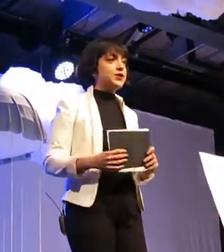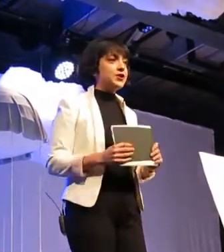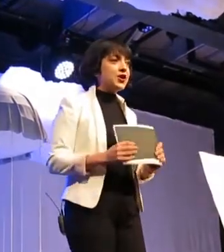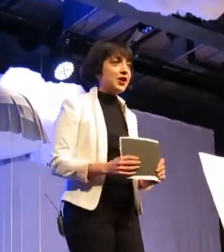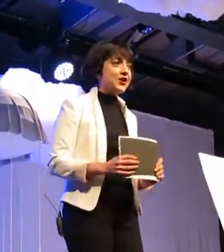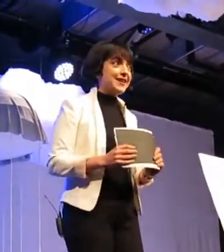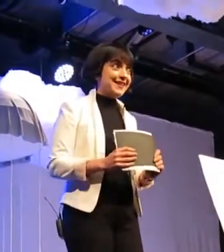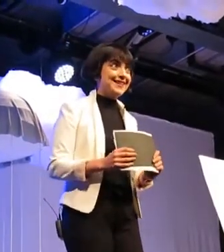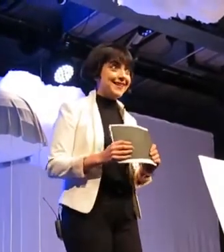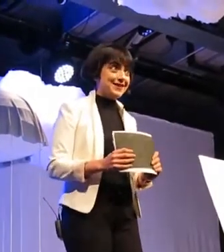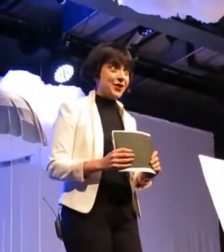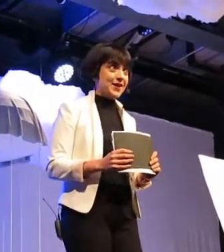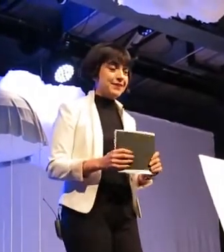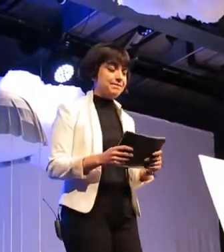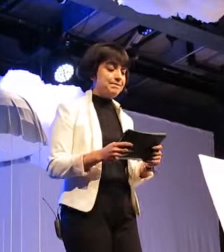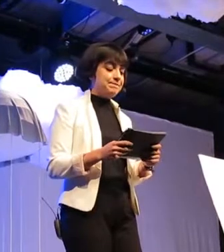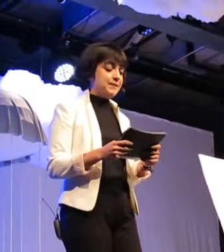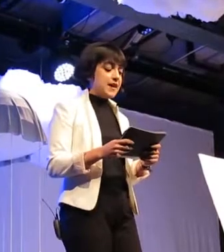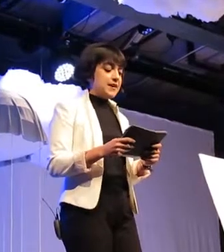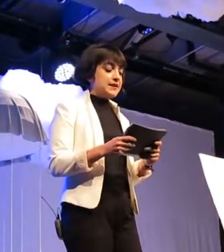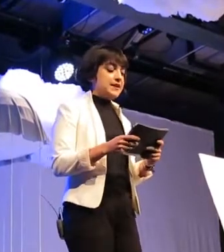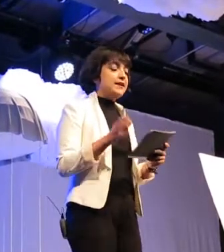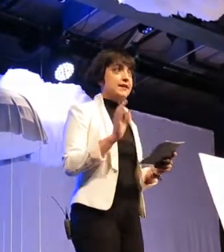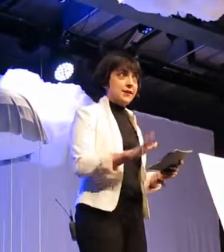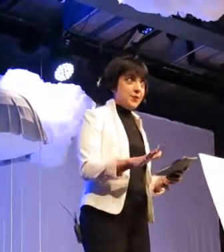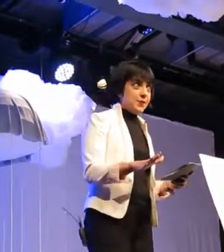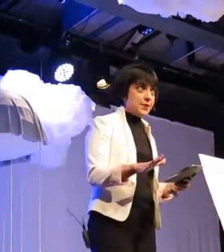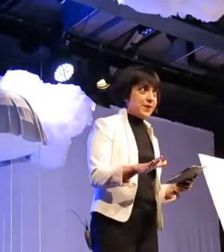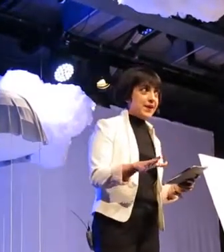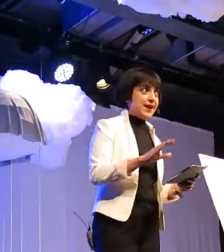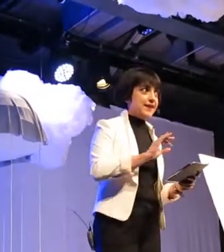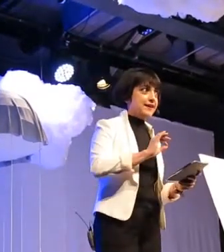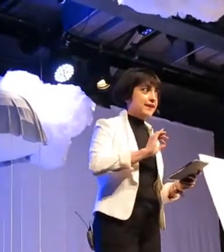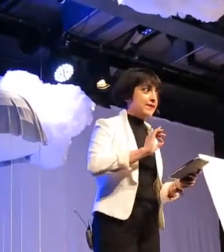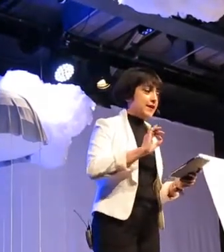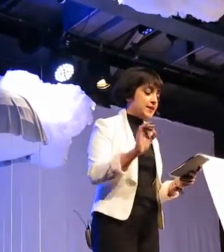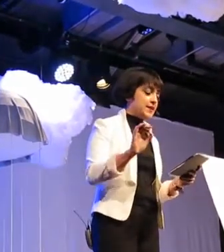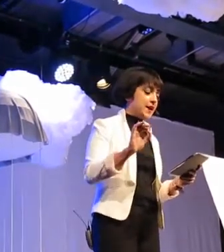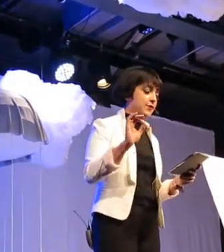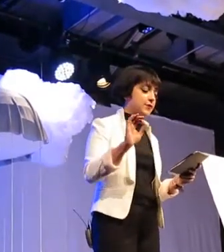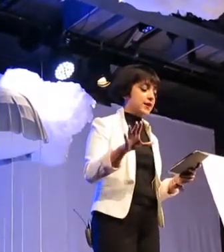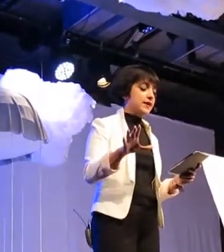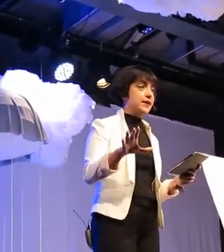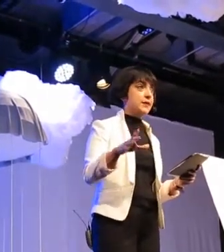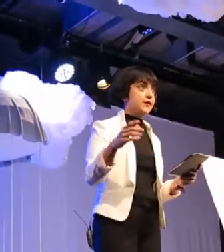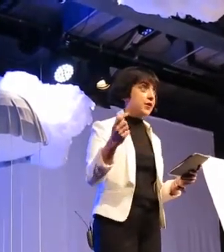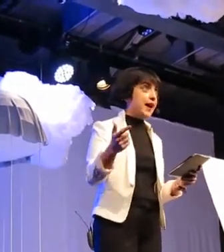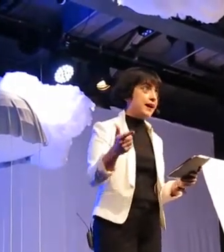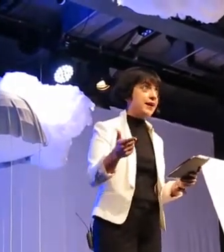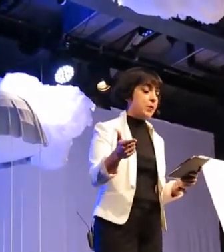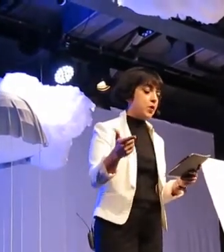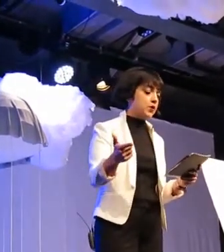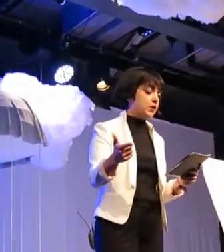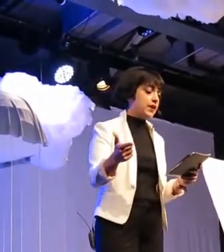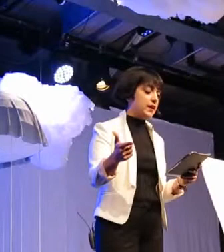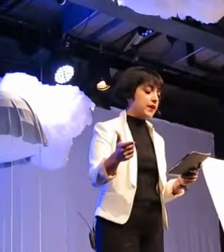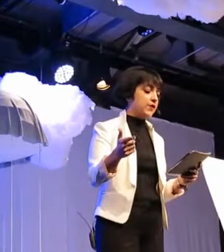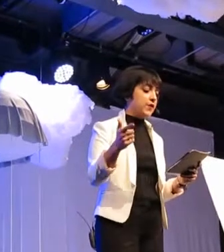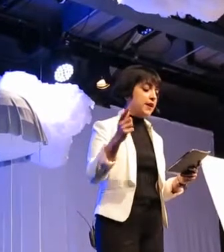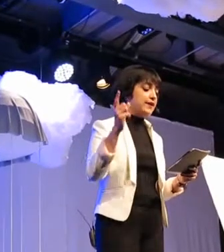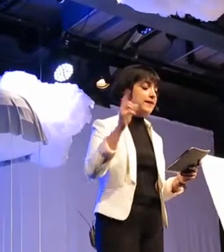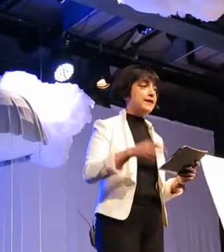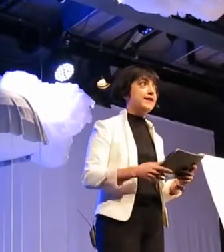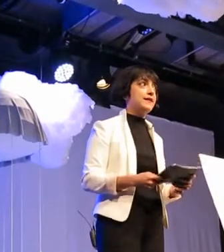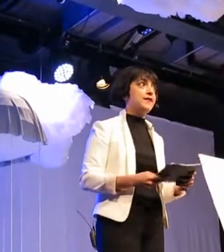har undersökt lite i saken. Citigroup har anlitat värsta forskarteamet för att räkna på